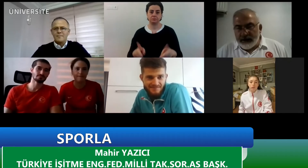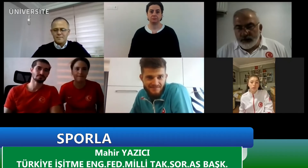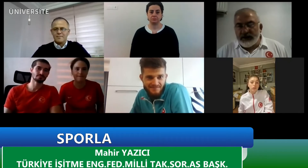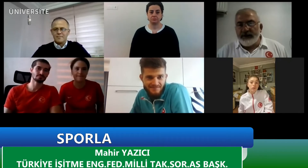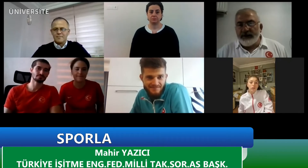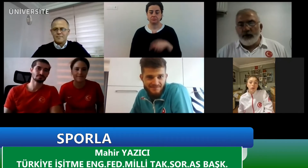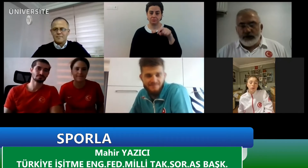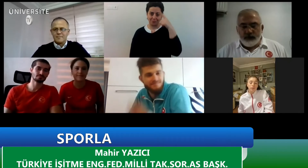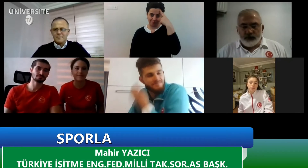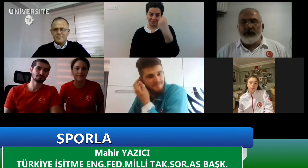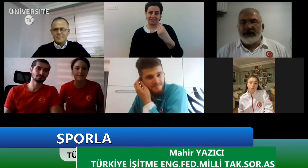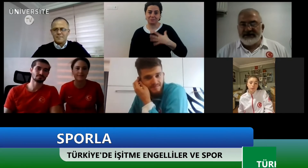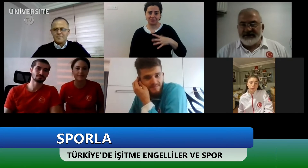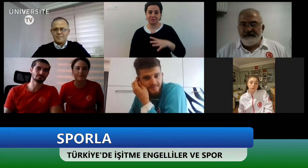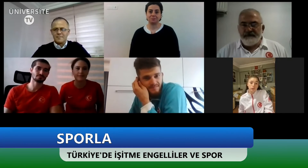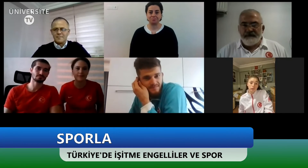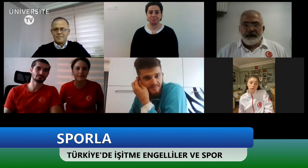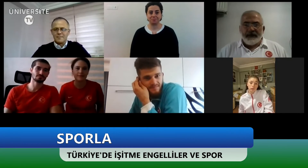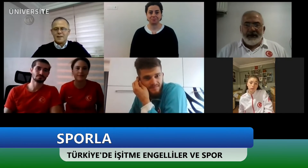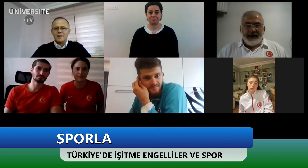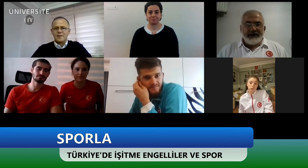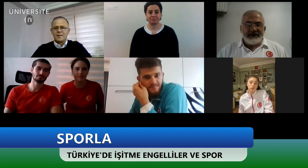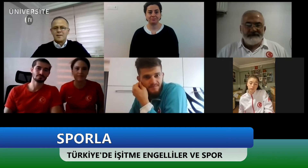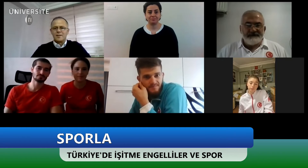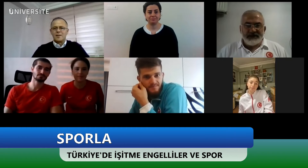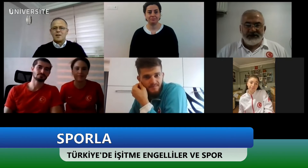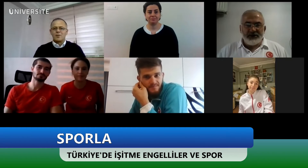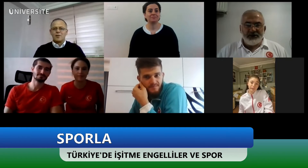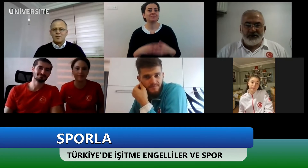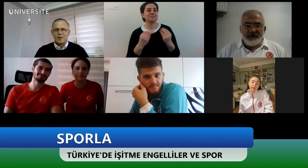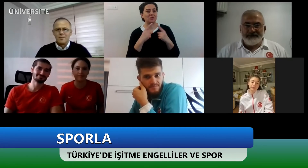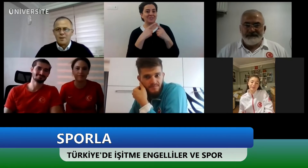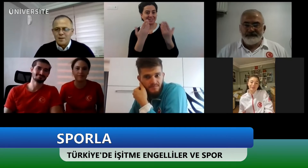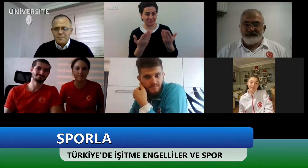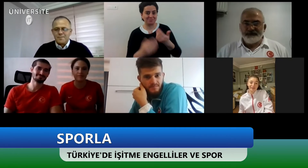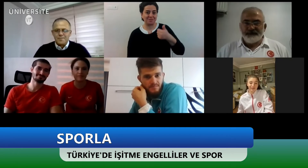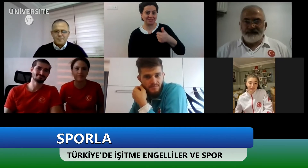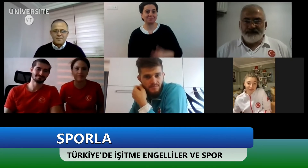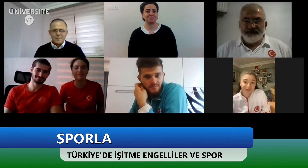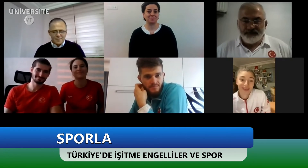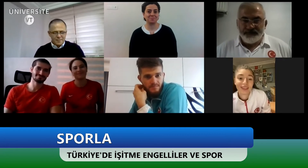katılabiliyorlar. Buradan onu da vurgulamak isterim. Evet. Teşekkür ediyoruz Sayın